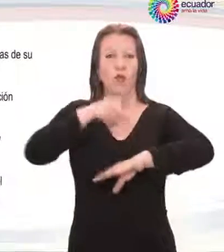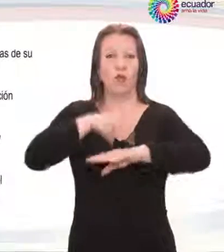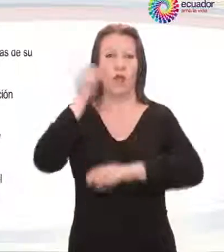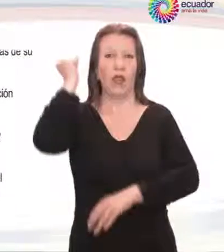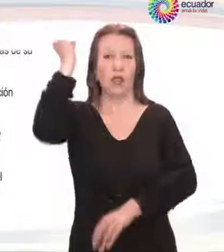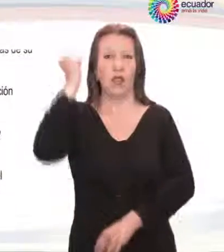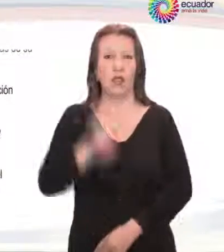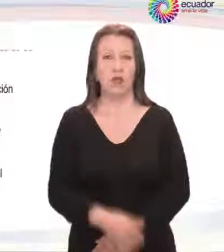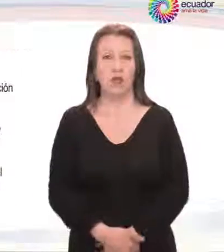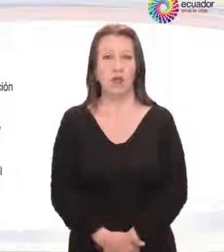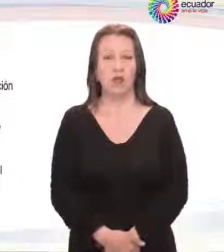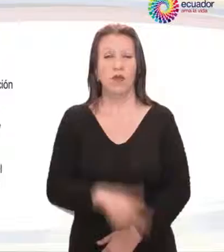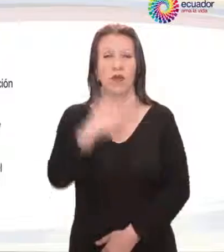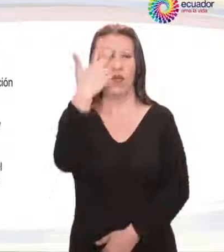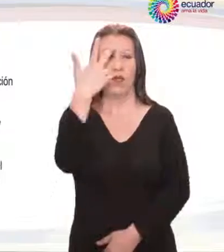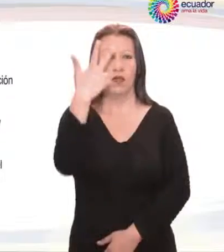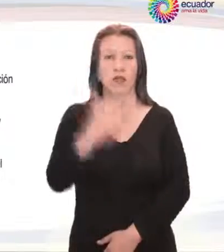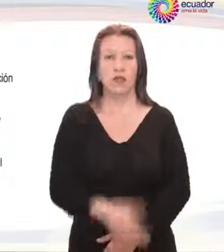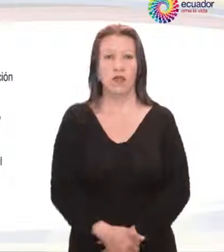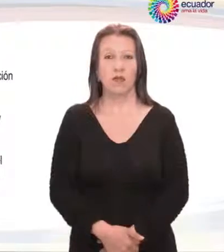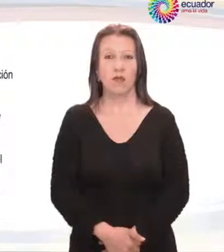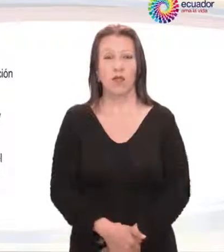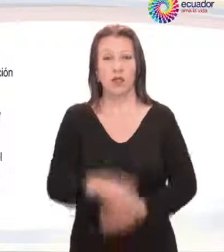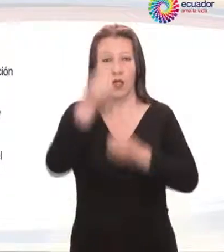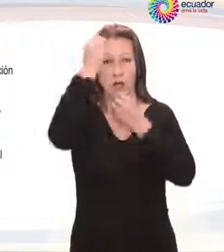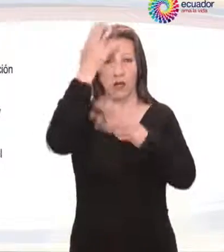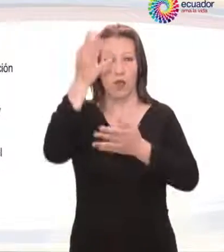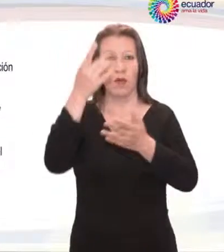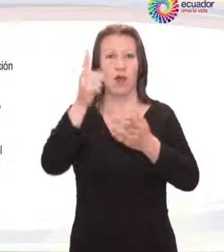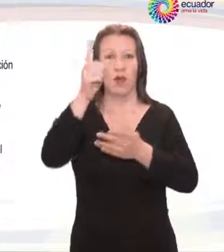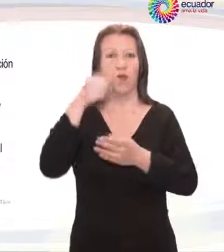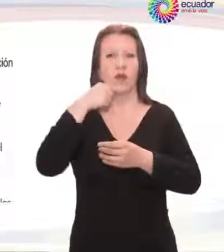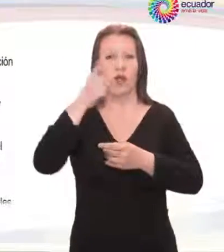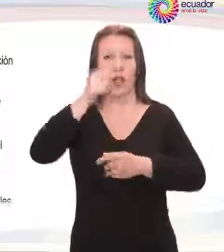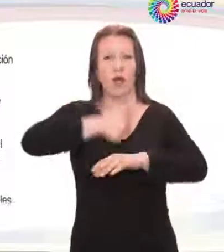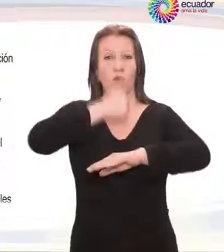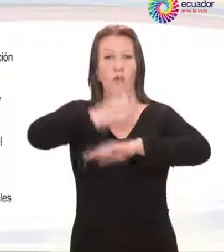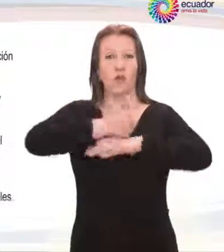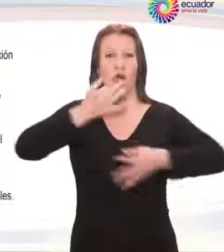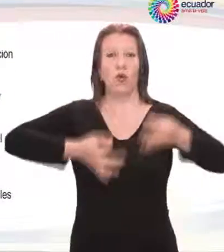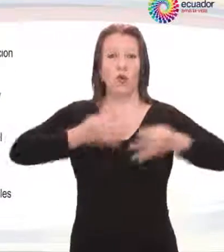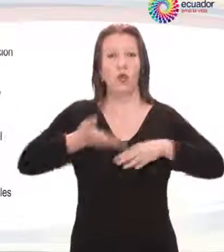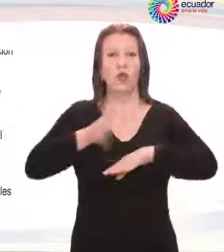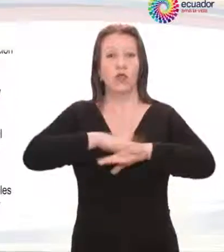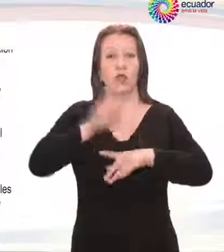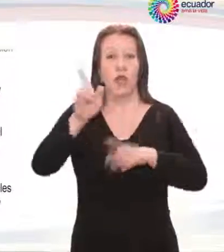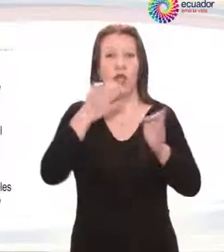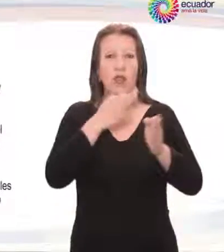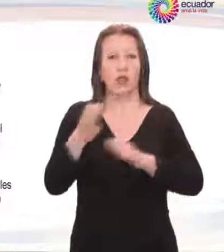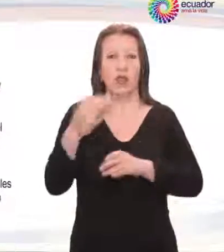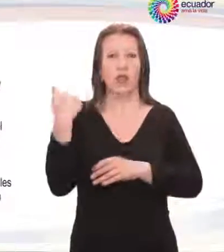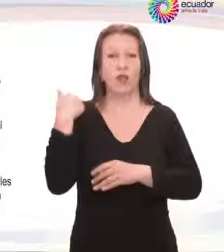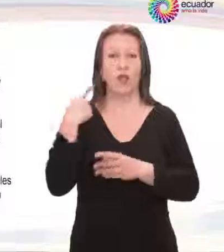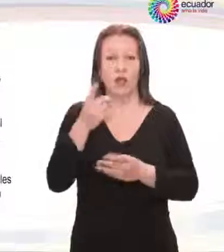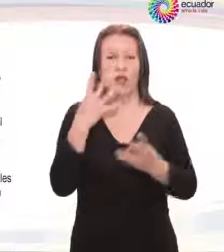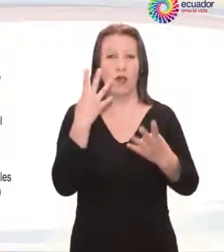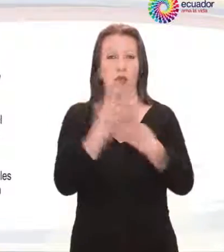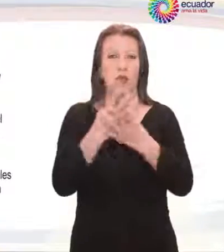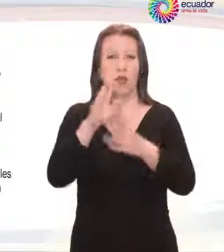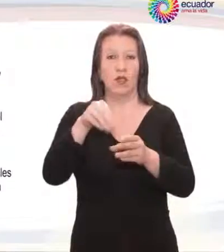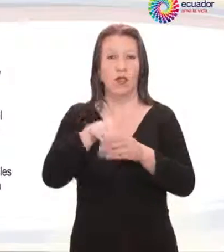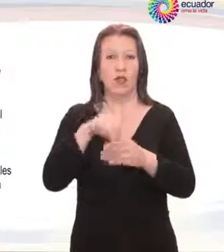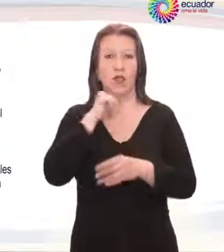del derecho tres declarar ante a una autoridad judicial sobre el trato que haya recibido durante la privación de